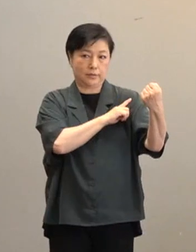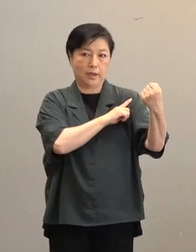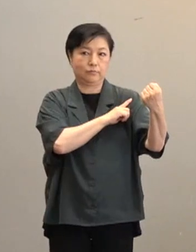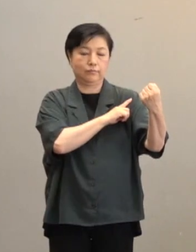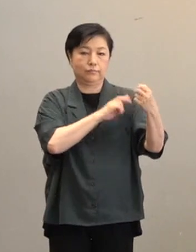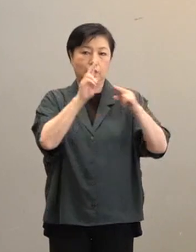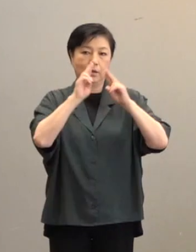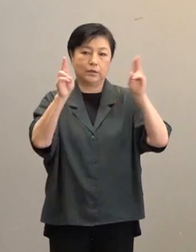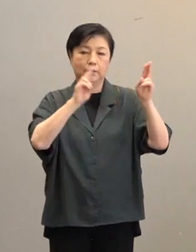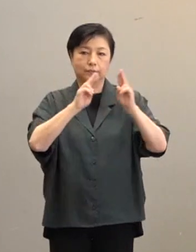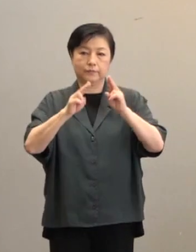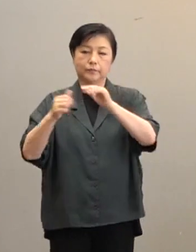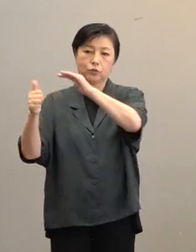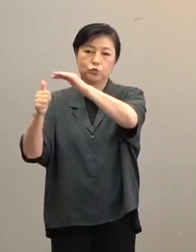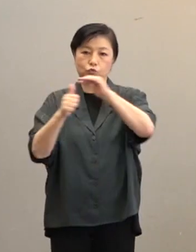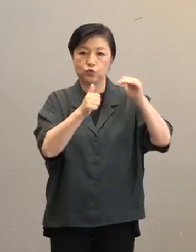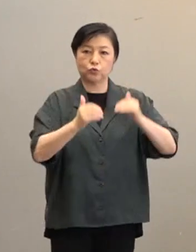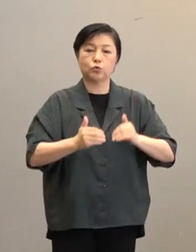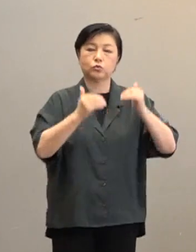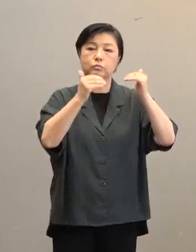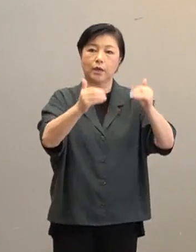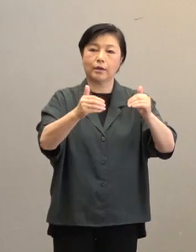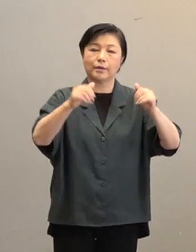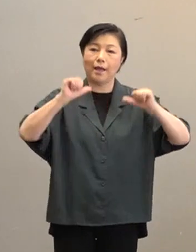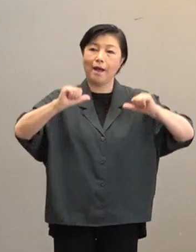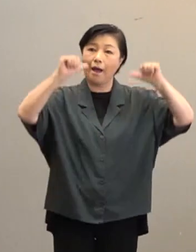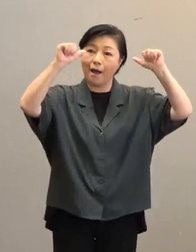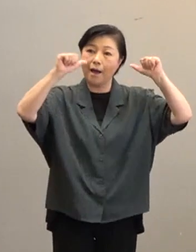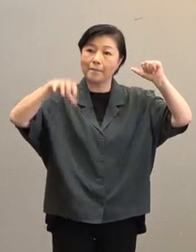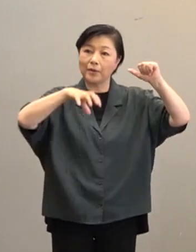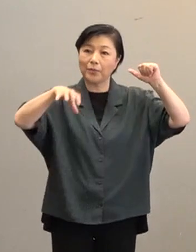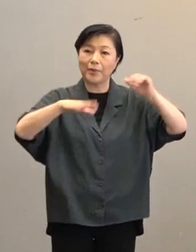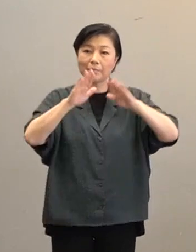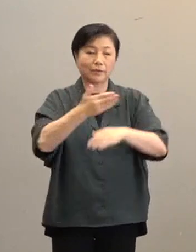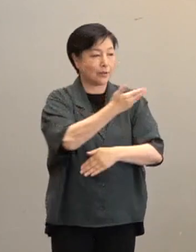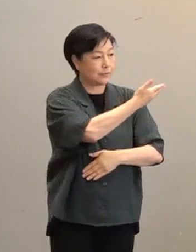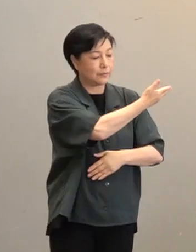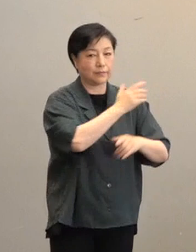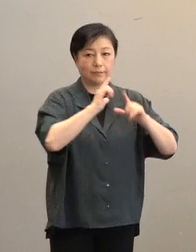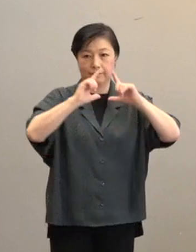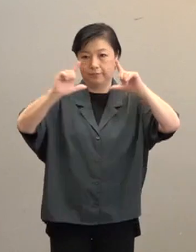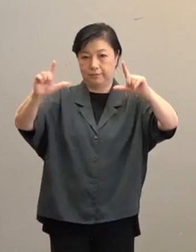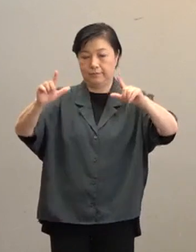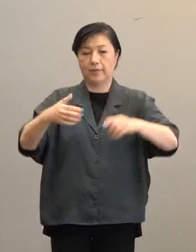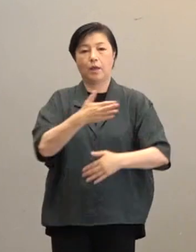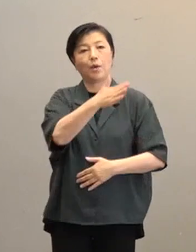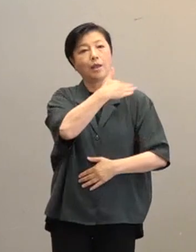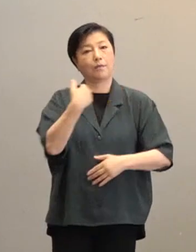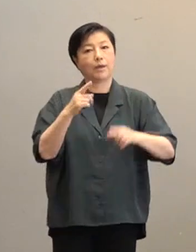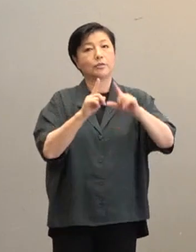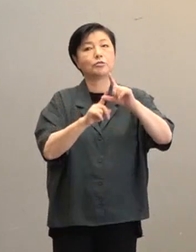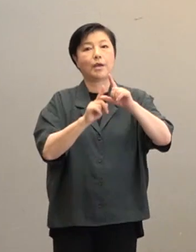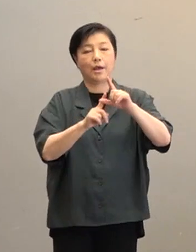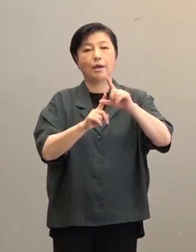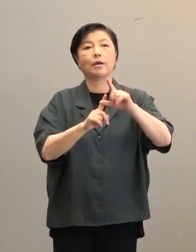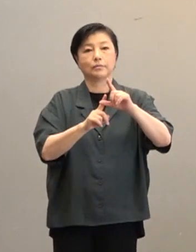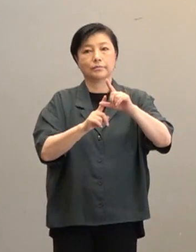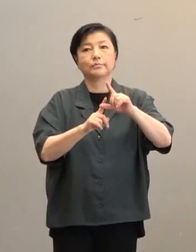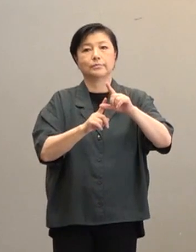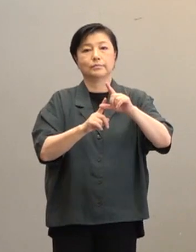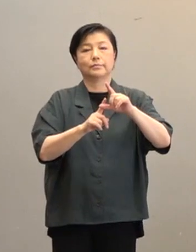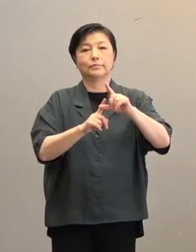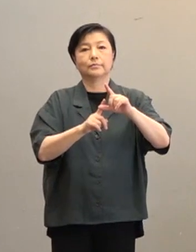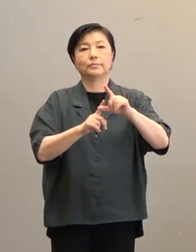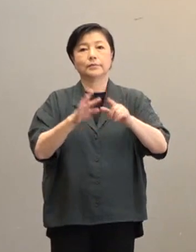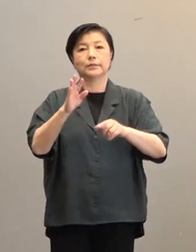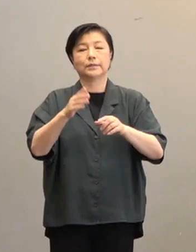を進める上で、はい、こういったところをアピールしていきたいというものがあれば教えてください。 はい、我々千葉県にとってはですね、県央道が令和